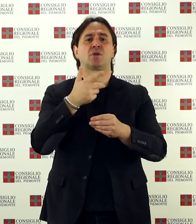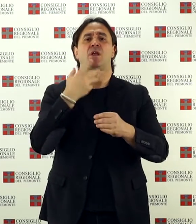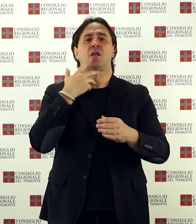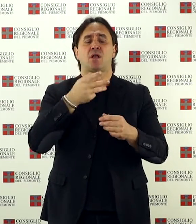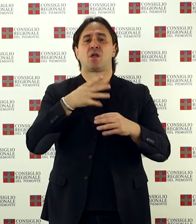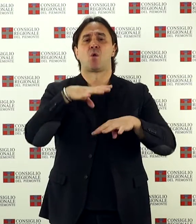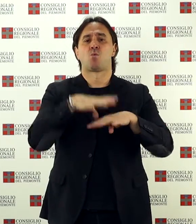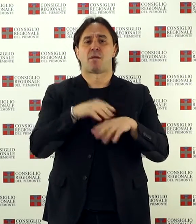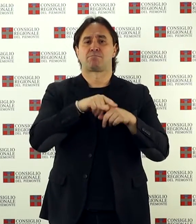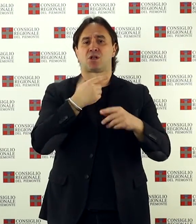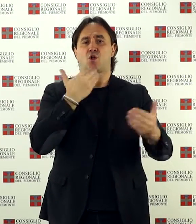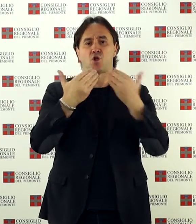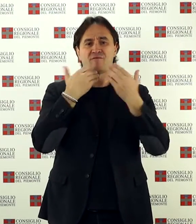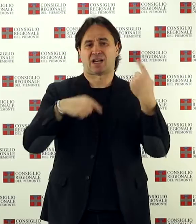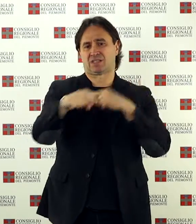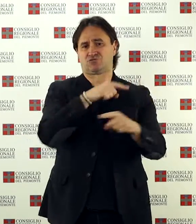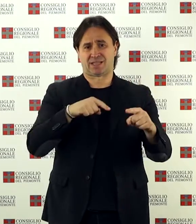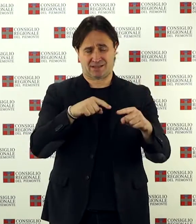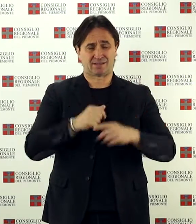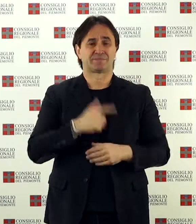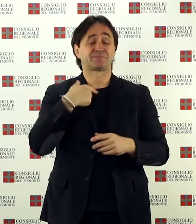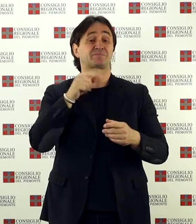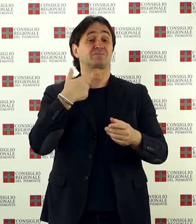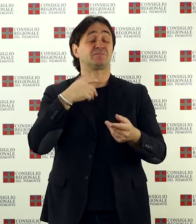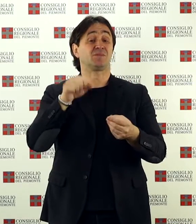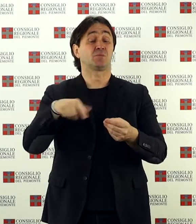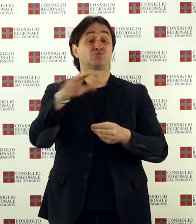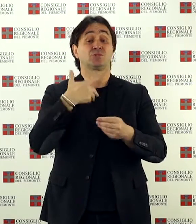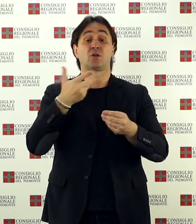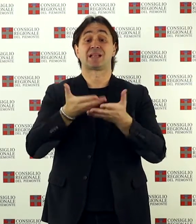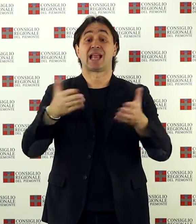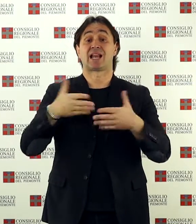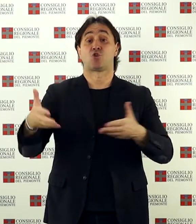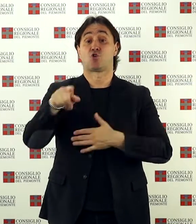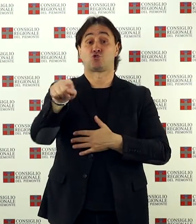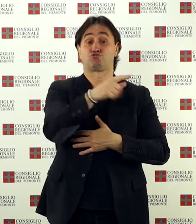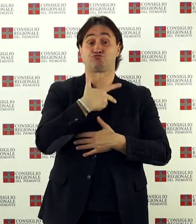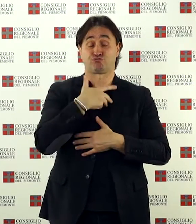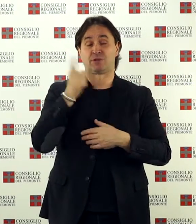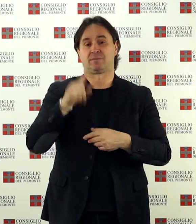sedi decentrate degli uffici relazioni con il pubblico, URP, presenti sul territorio.